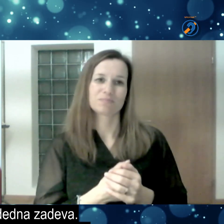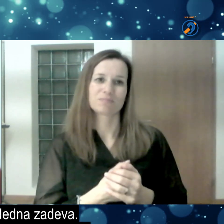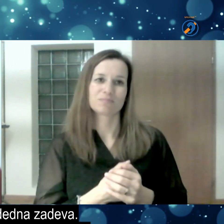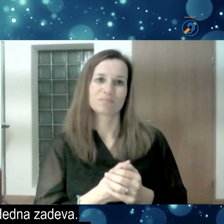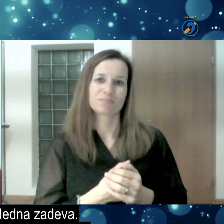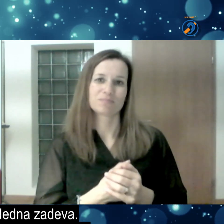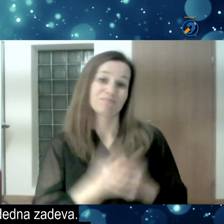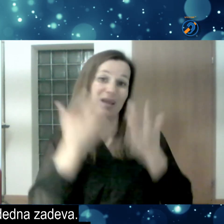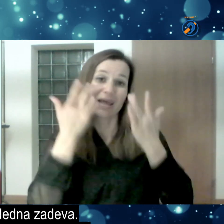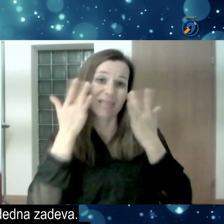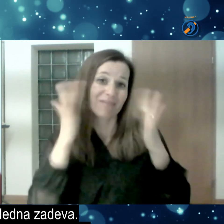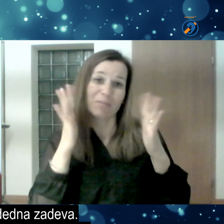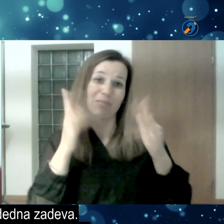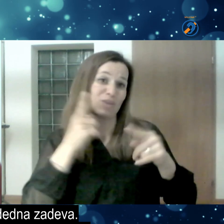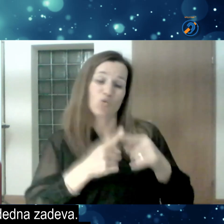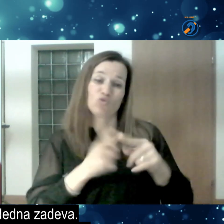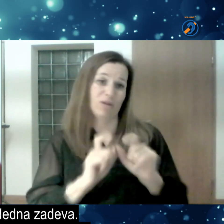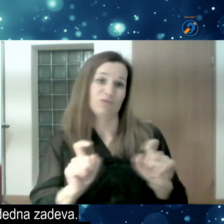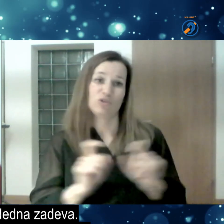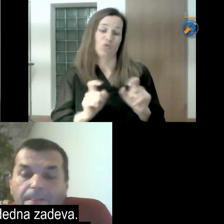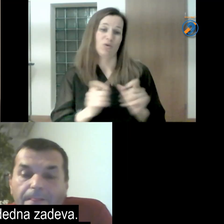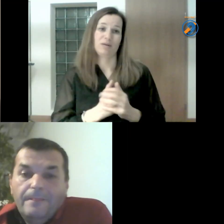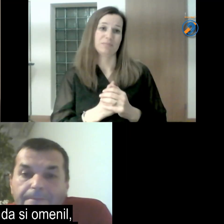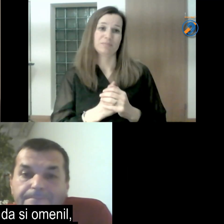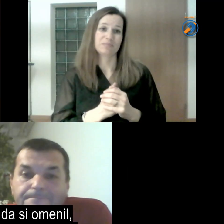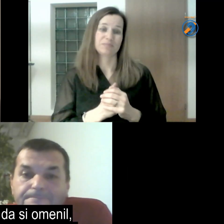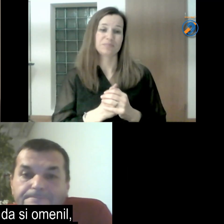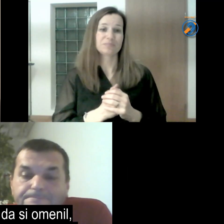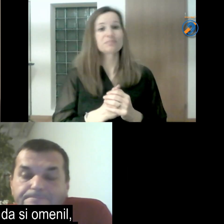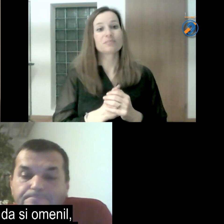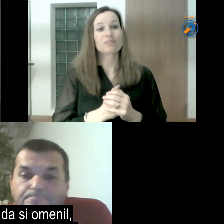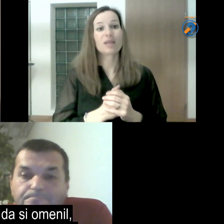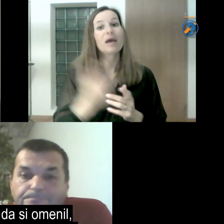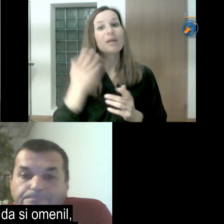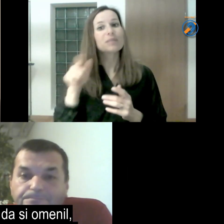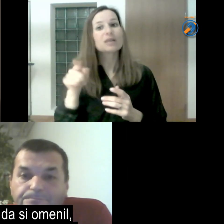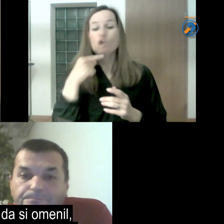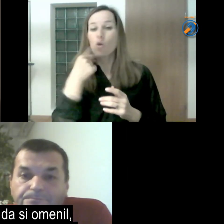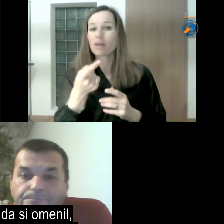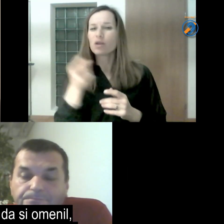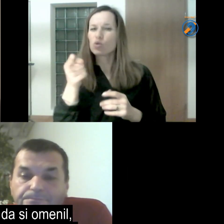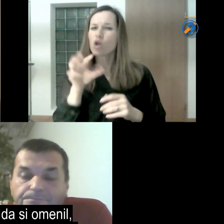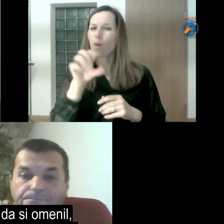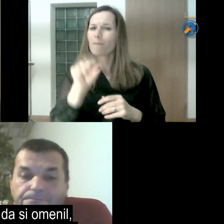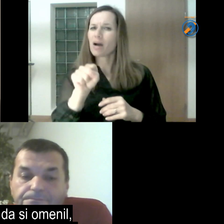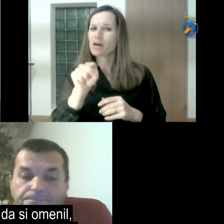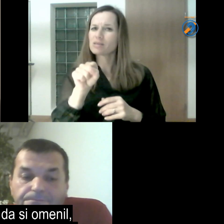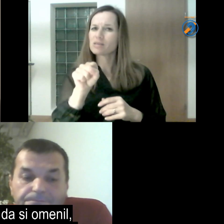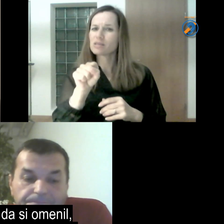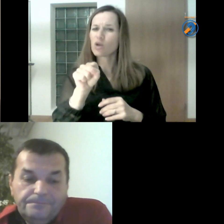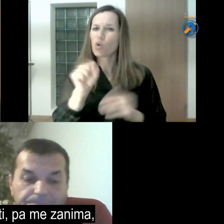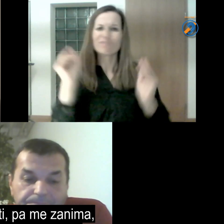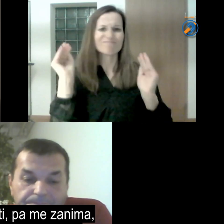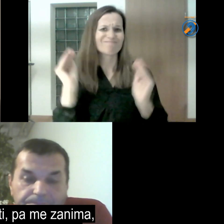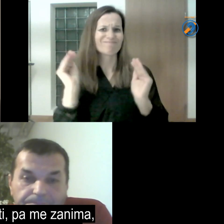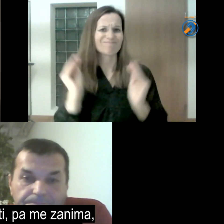Ne vem pa točnega razloga, no, res. Glede na to, da si omenil, da si opazil slabšanje